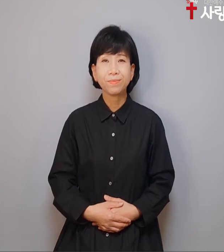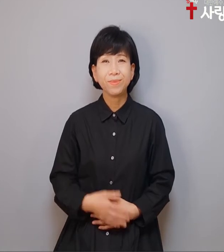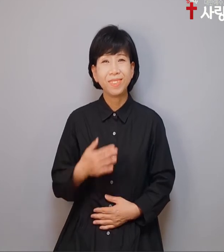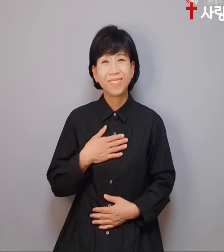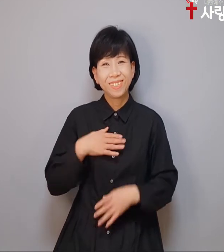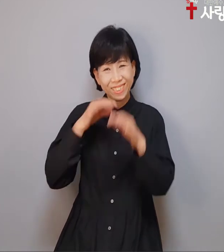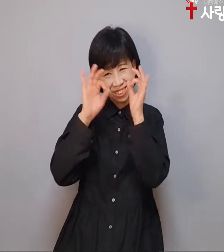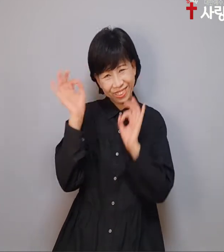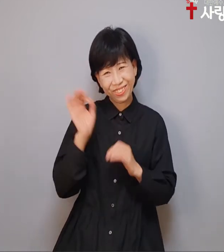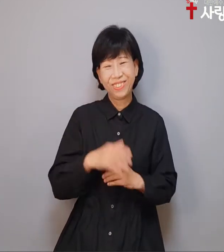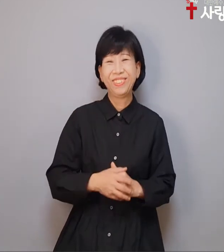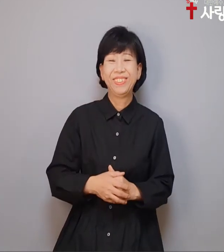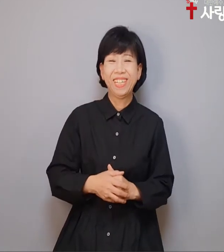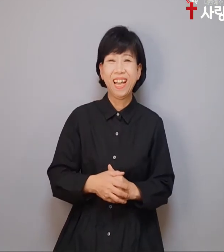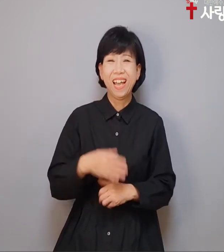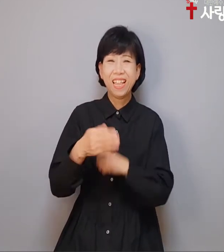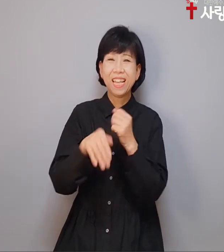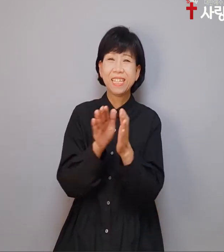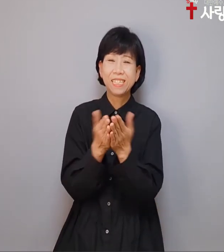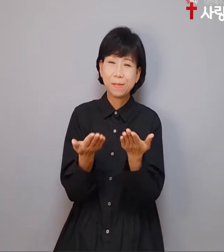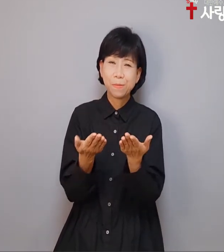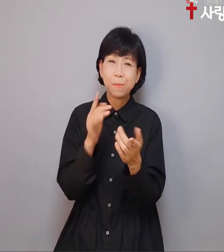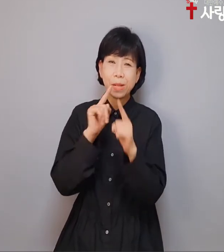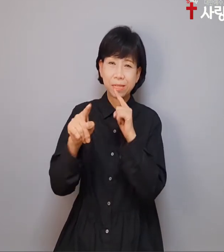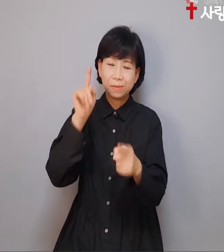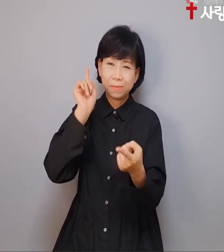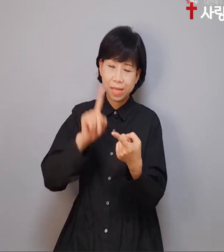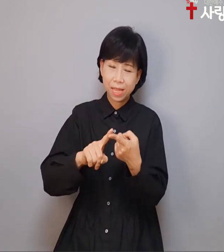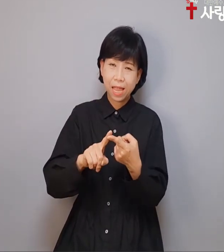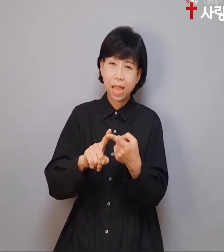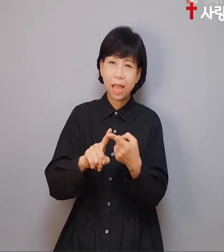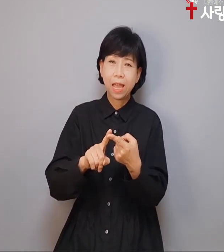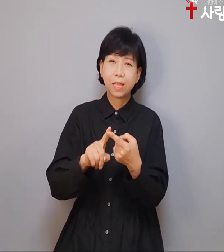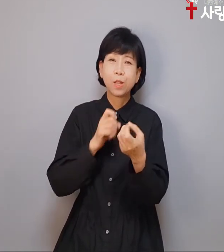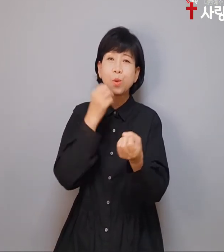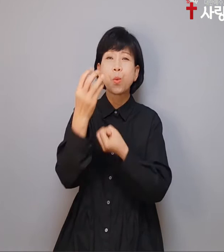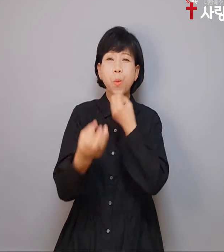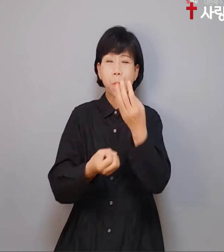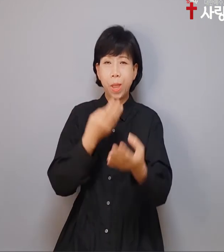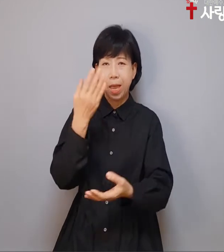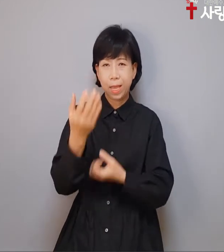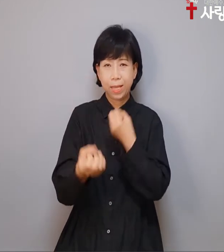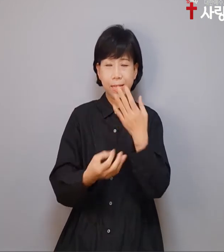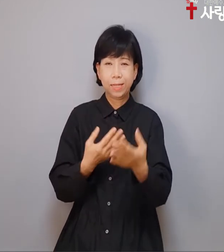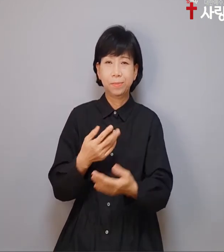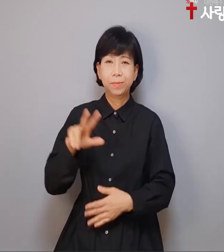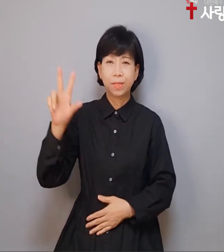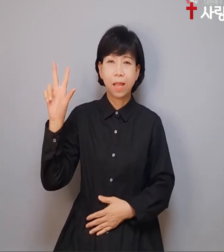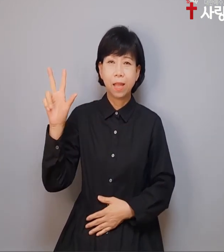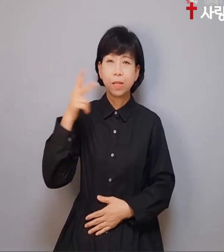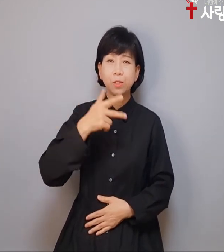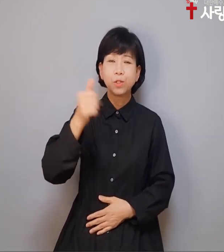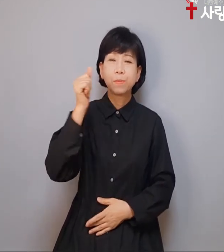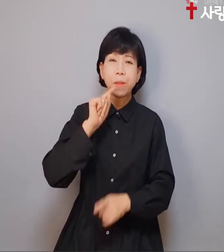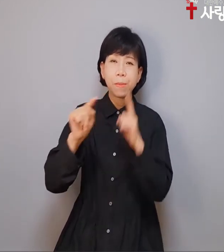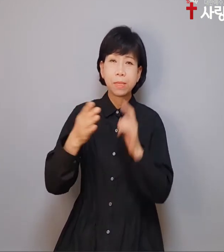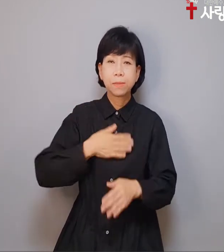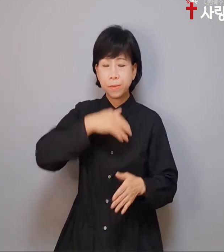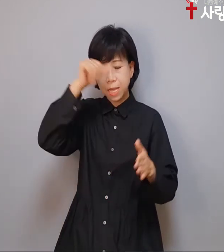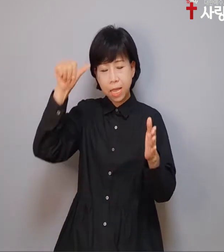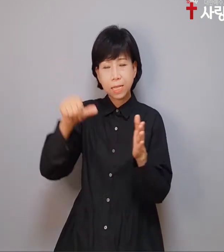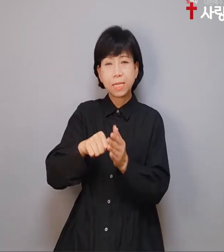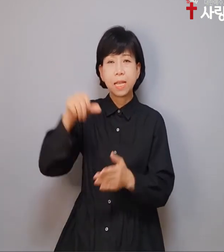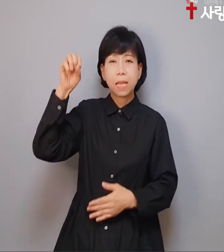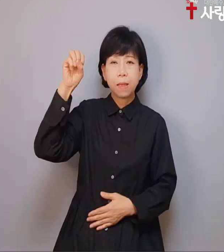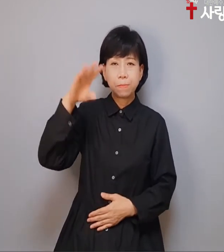자꾸만 제가 실수를 하지요. 네. 우리 하나님의 말씀에 대한 우리의 고백 먼저 하도록 하겠습니다. 주의 말씀은 내 인생의